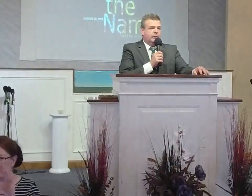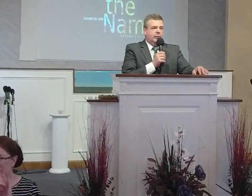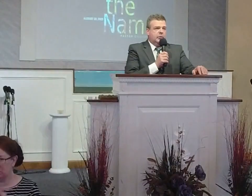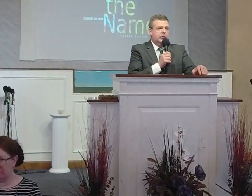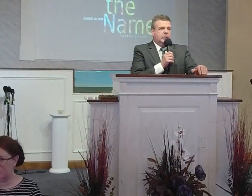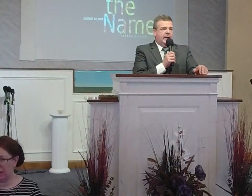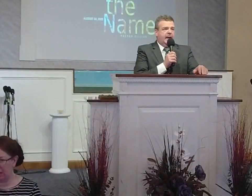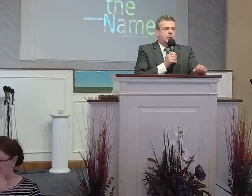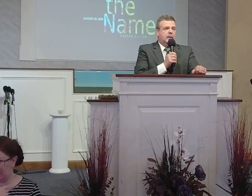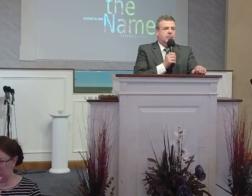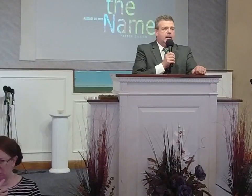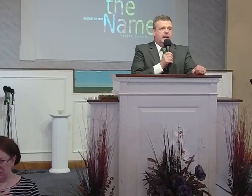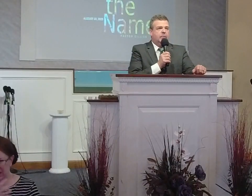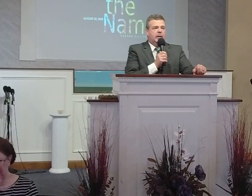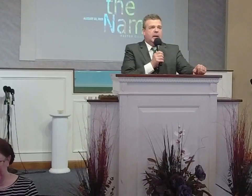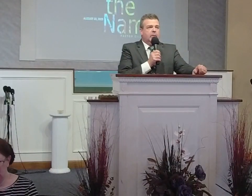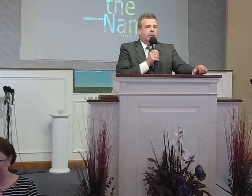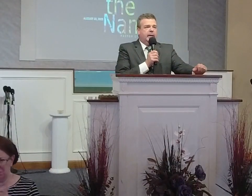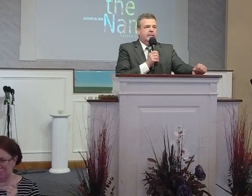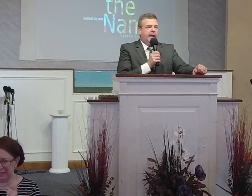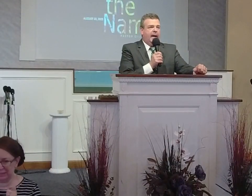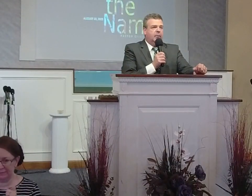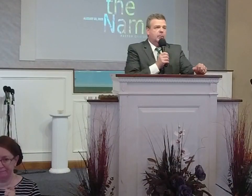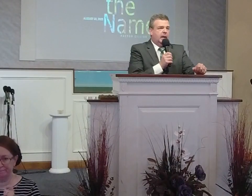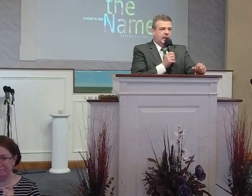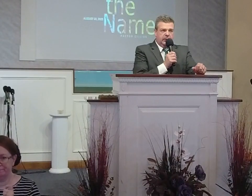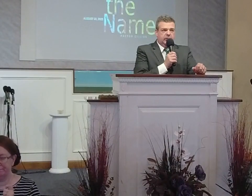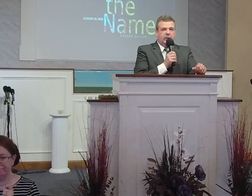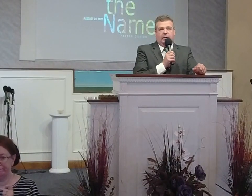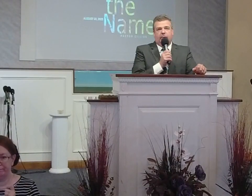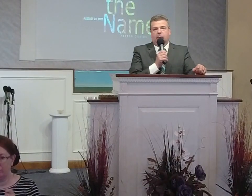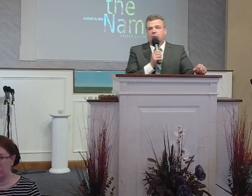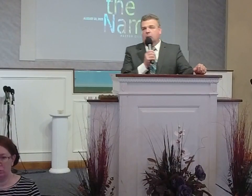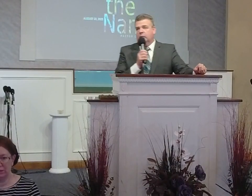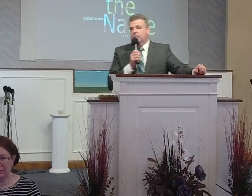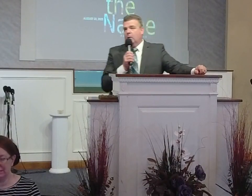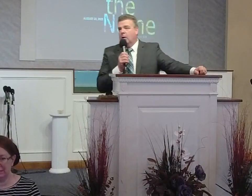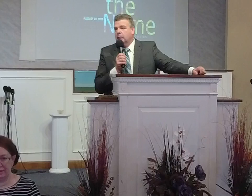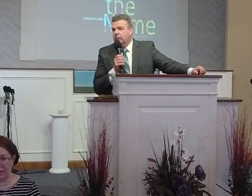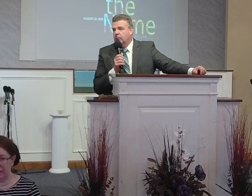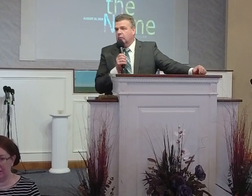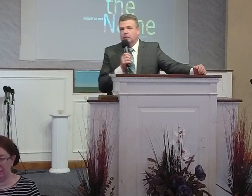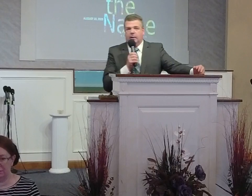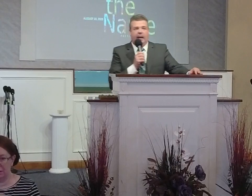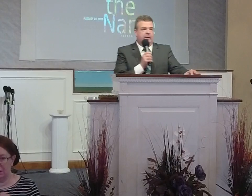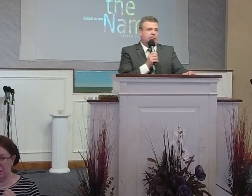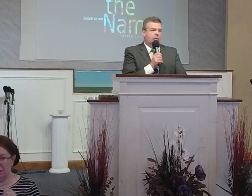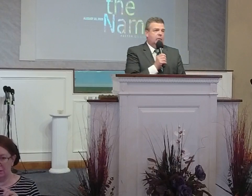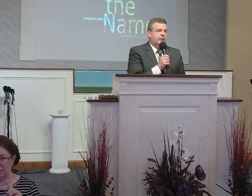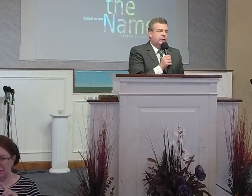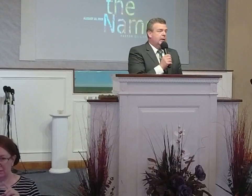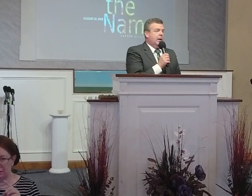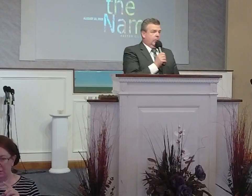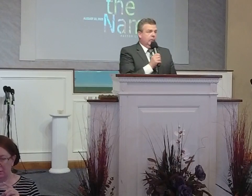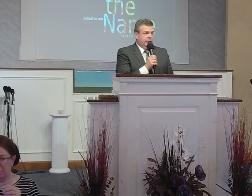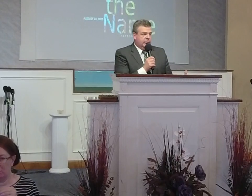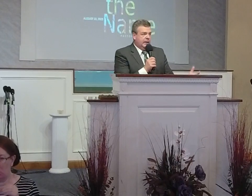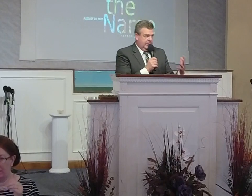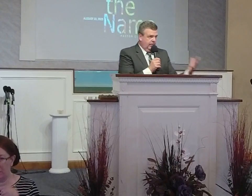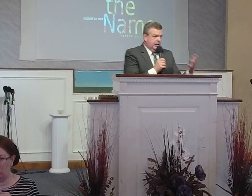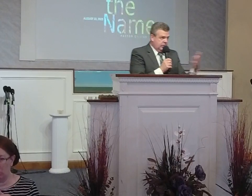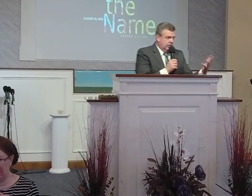Dios generan dioses que lucen llenos de rabia, con